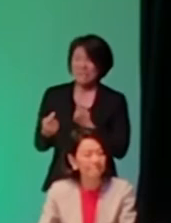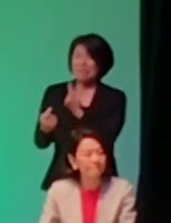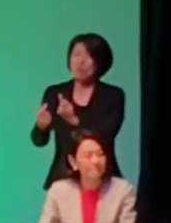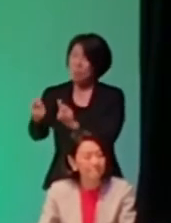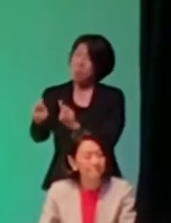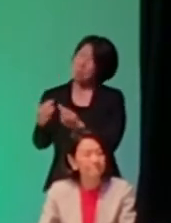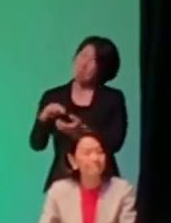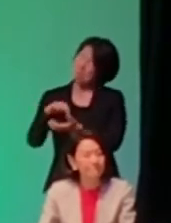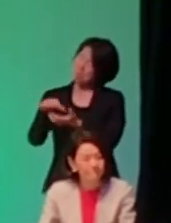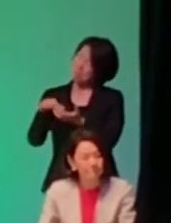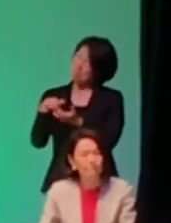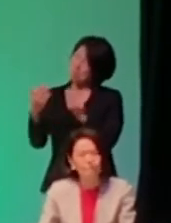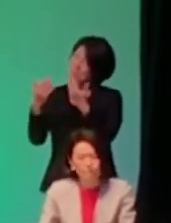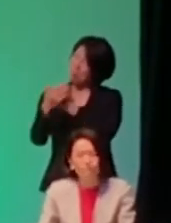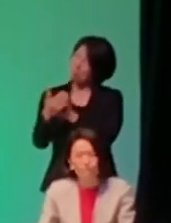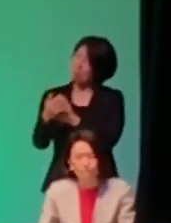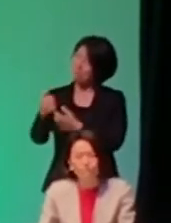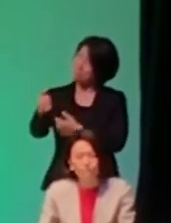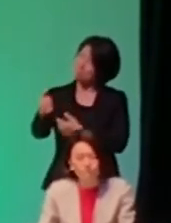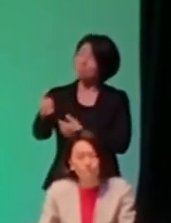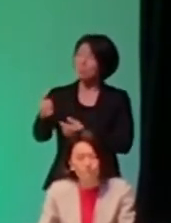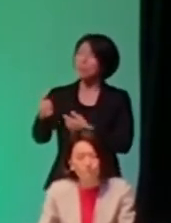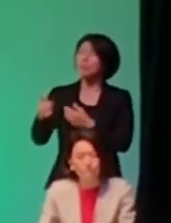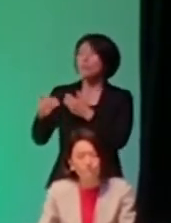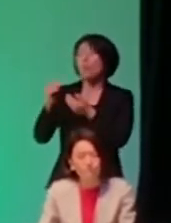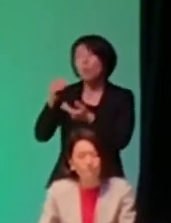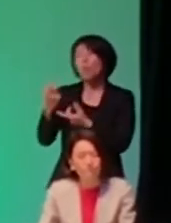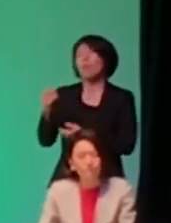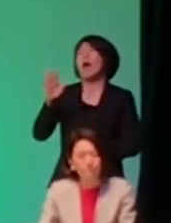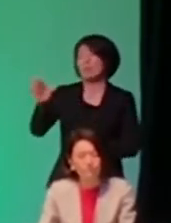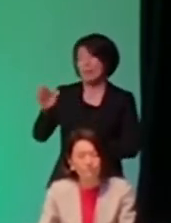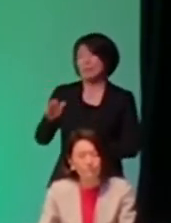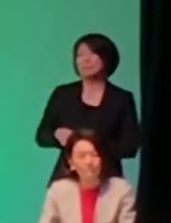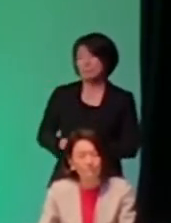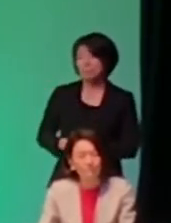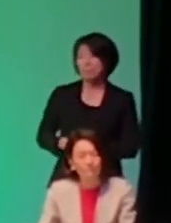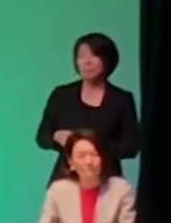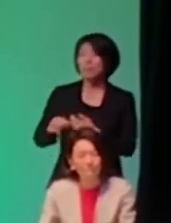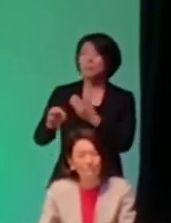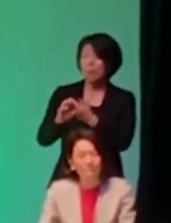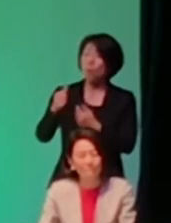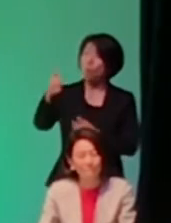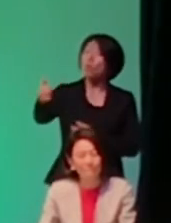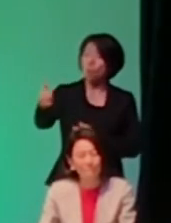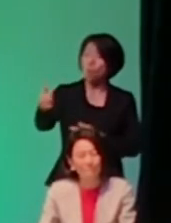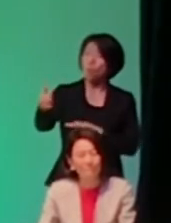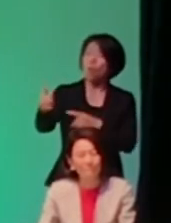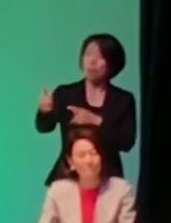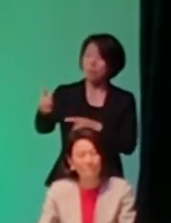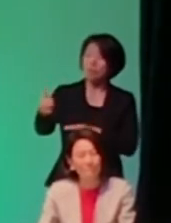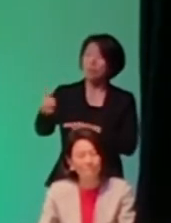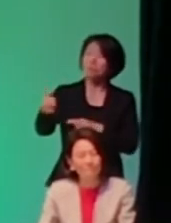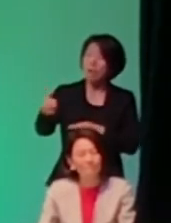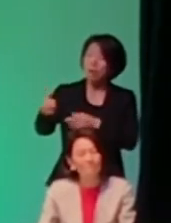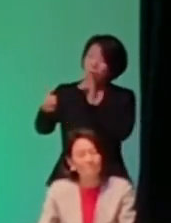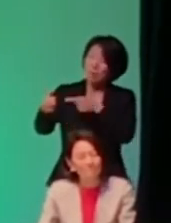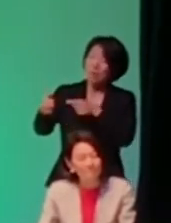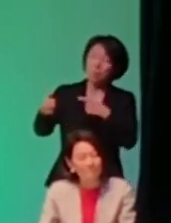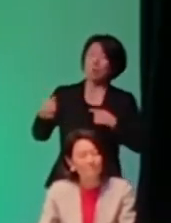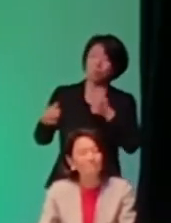う相手っていうのは実際にありまして、まあこれが男だったら普通に飲みに行きましょうよって誘